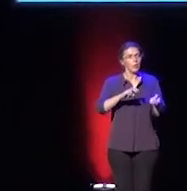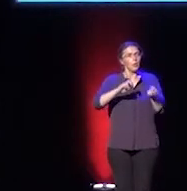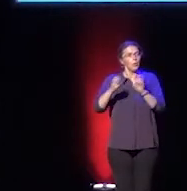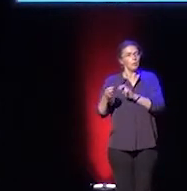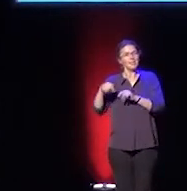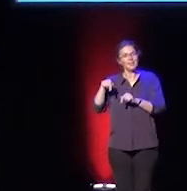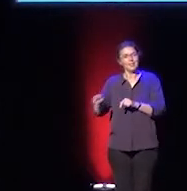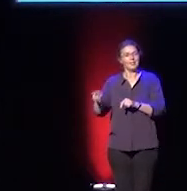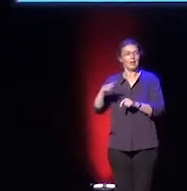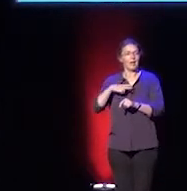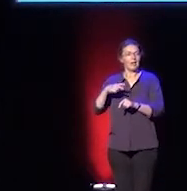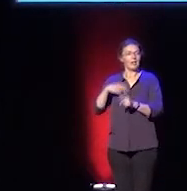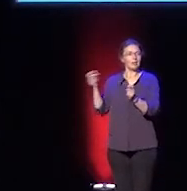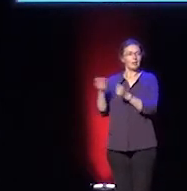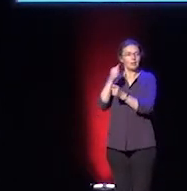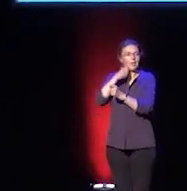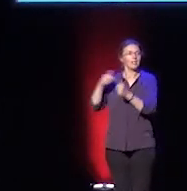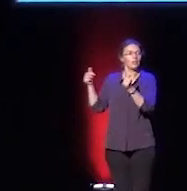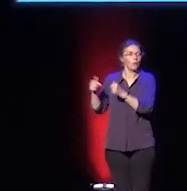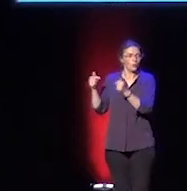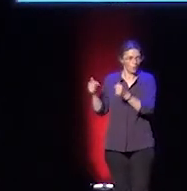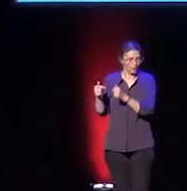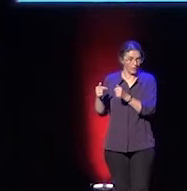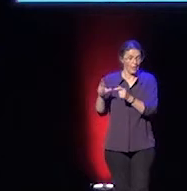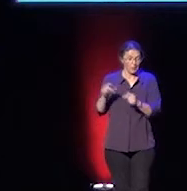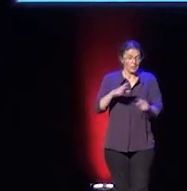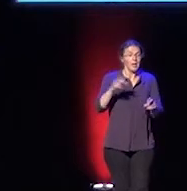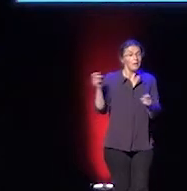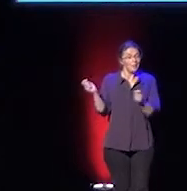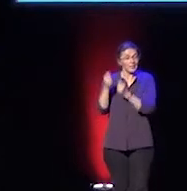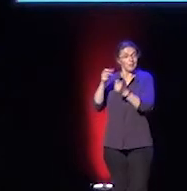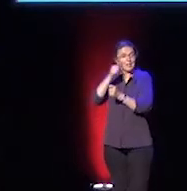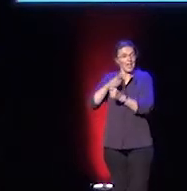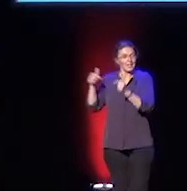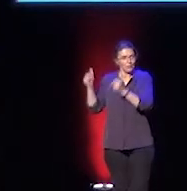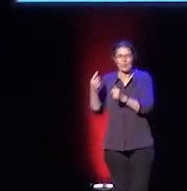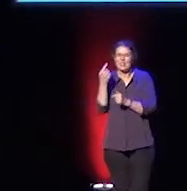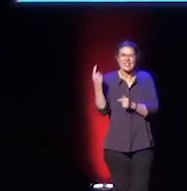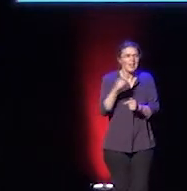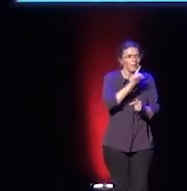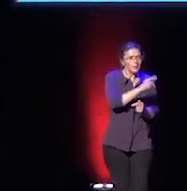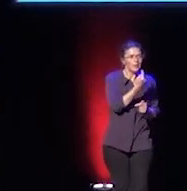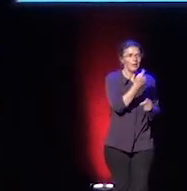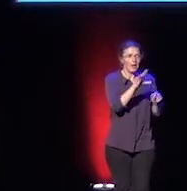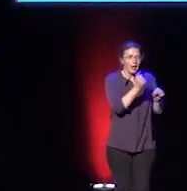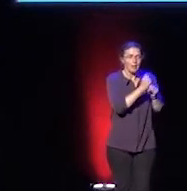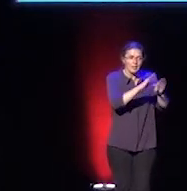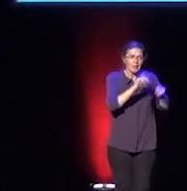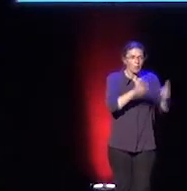die eigene betriebliche Altersvorsorge. Wenn Sie also Ihre betriebliche Altersvorsorge selber finanzieren